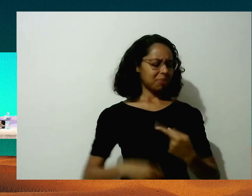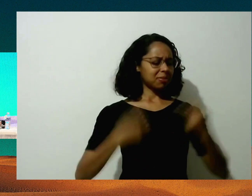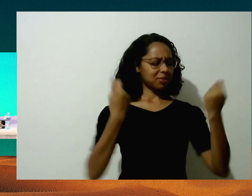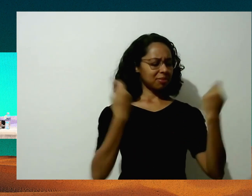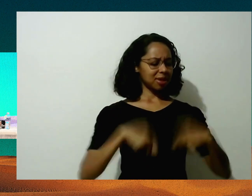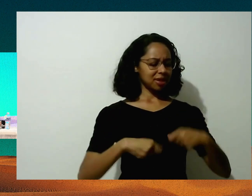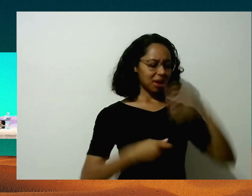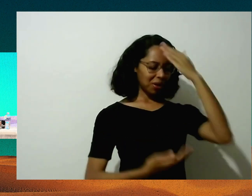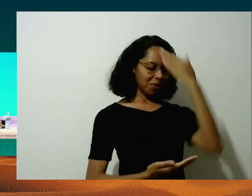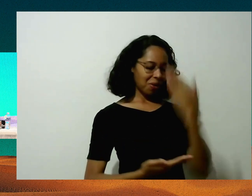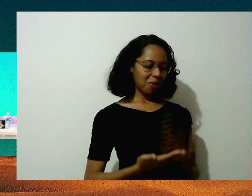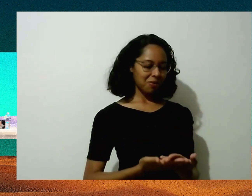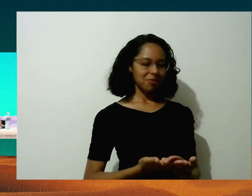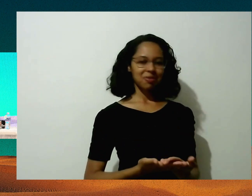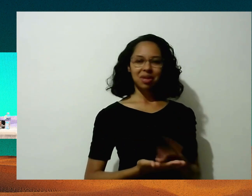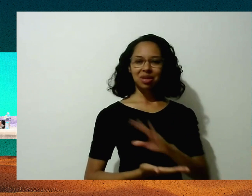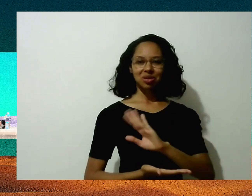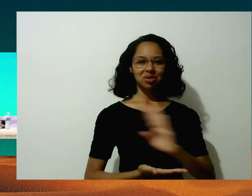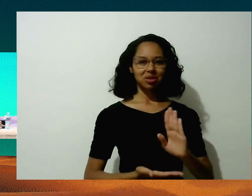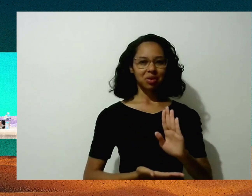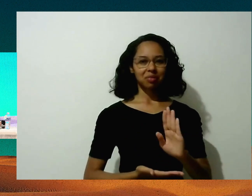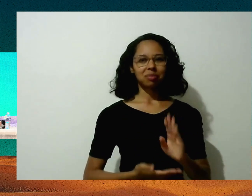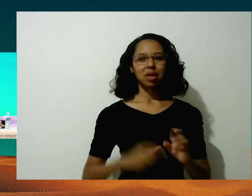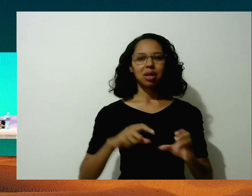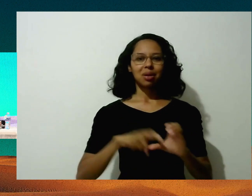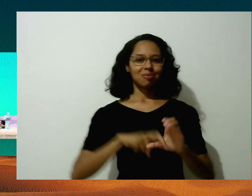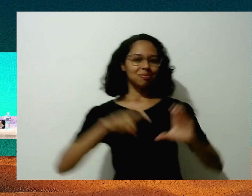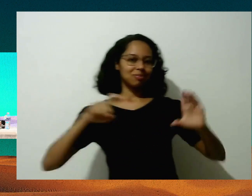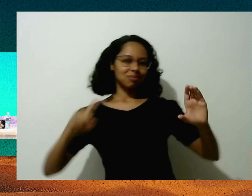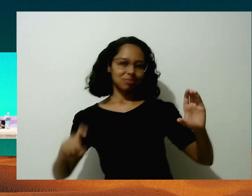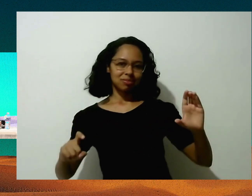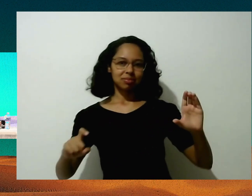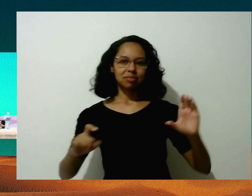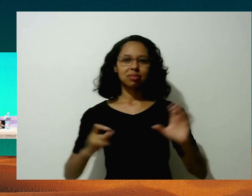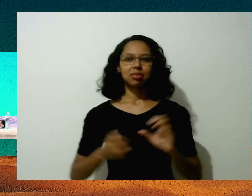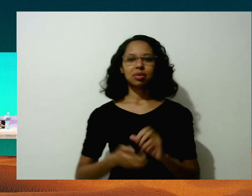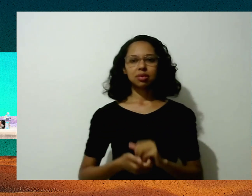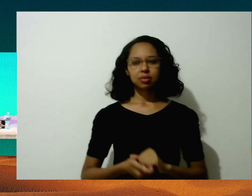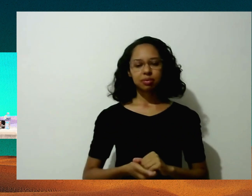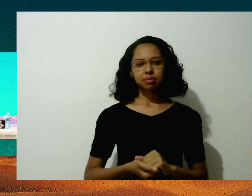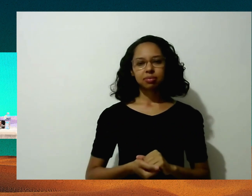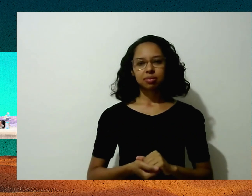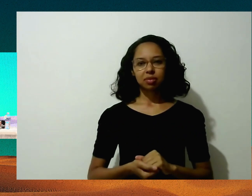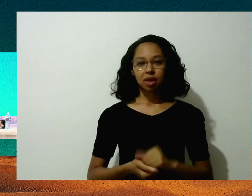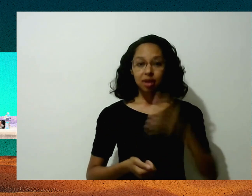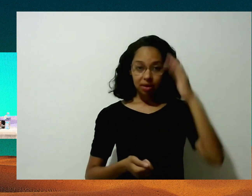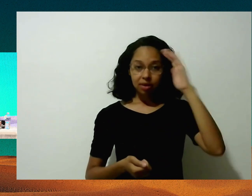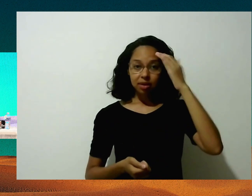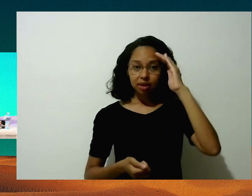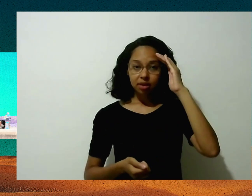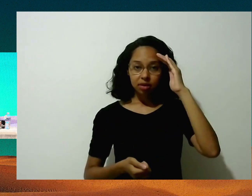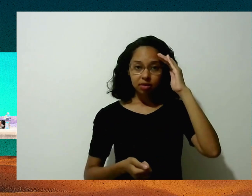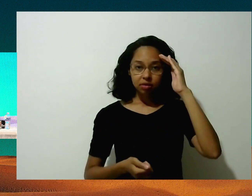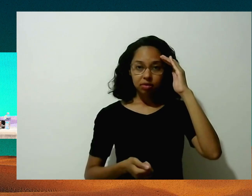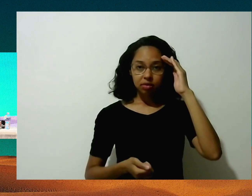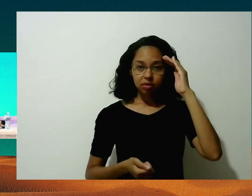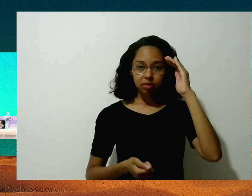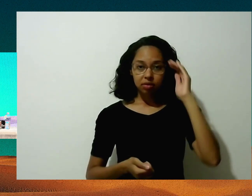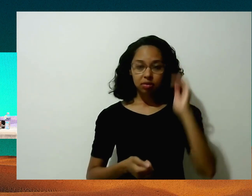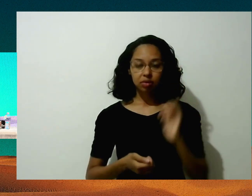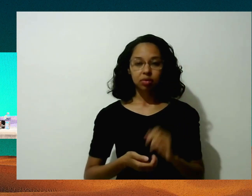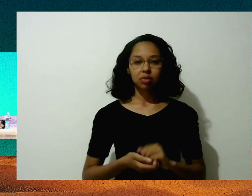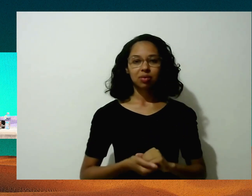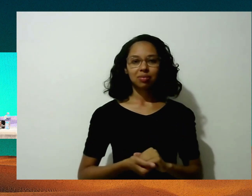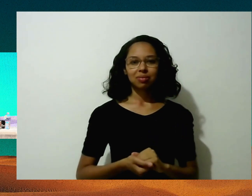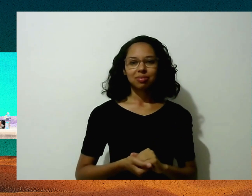starts to rely on his own capacity. Não sei se vocês estão passando a me entender. I'm